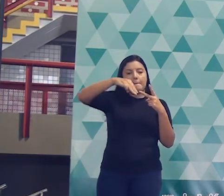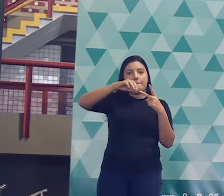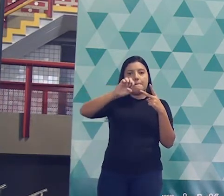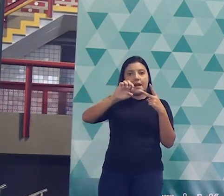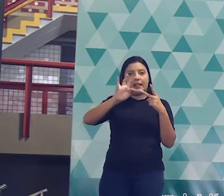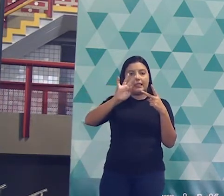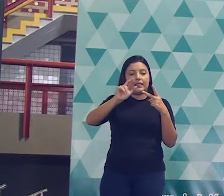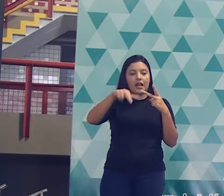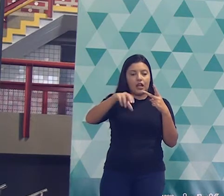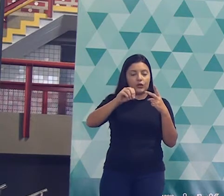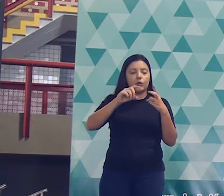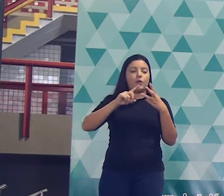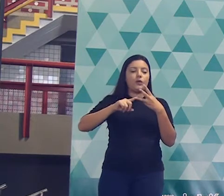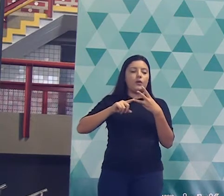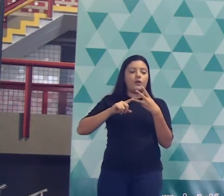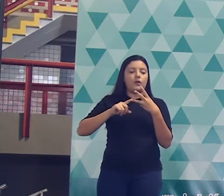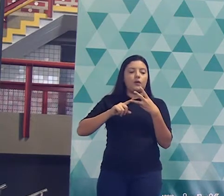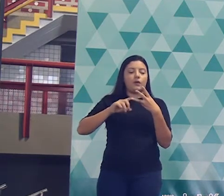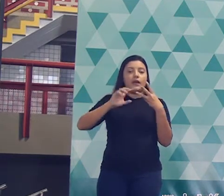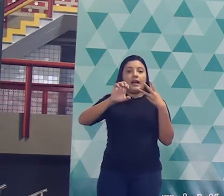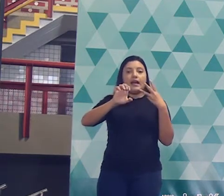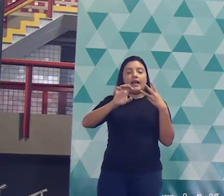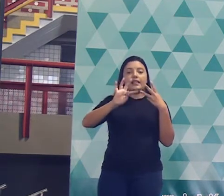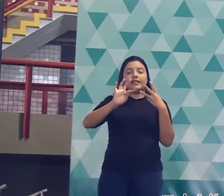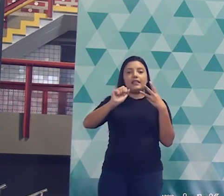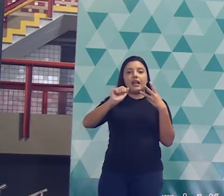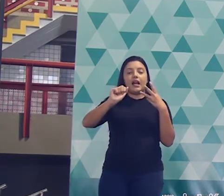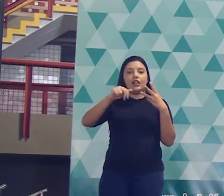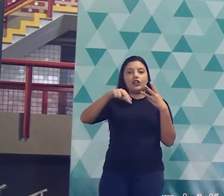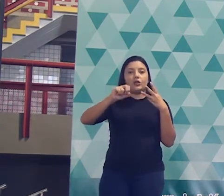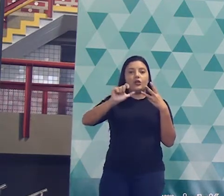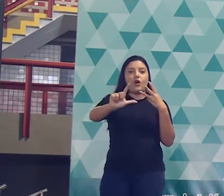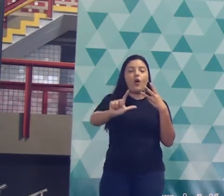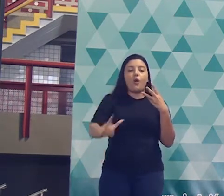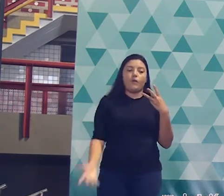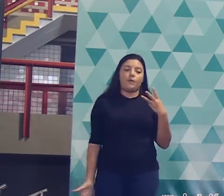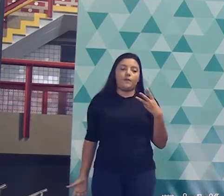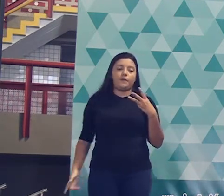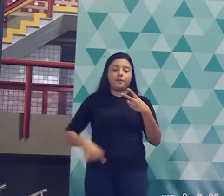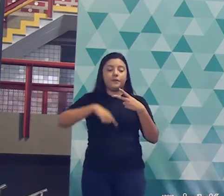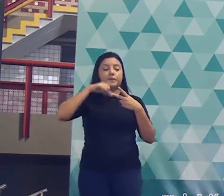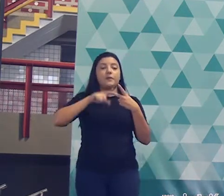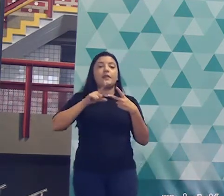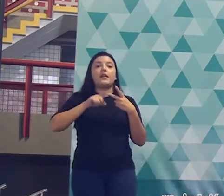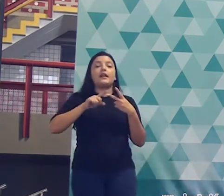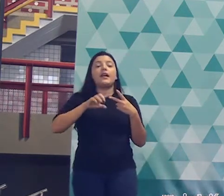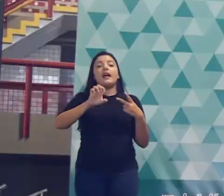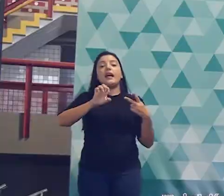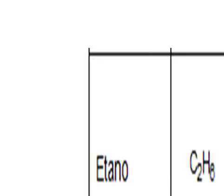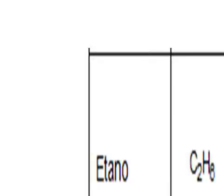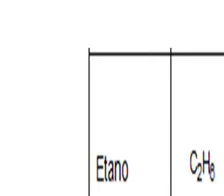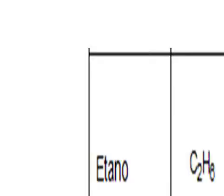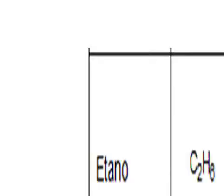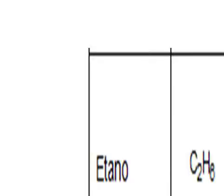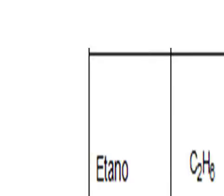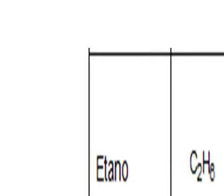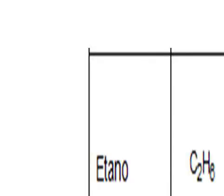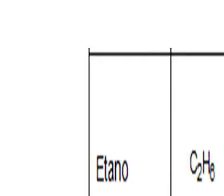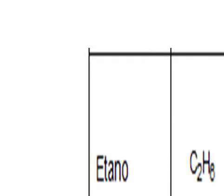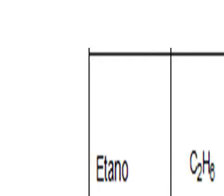metanol. Bora lá, todo mundo junto? Todo mundo, ó. Agora eu vou fazer do etano. Quanto é que pesa o etano?